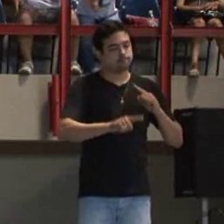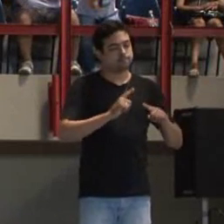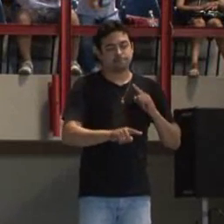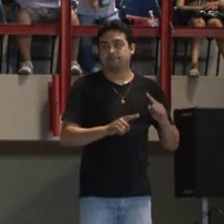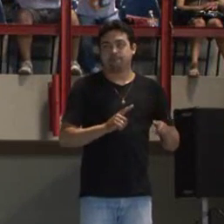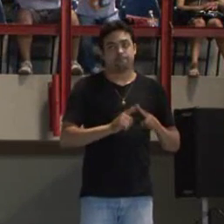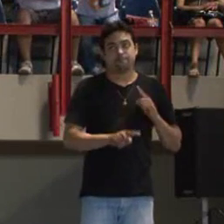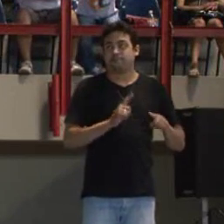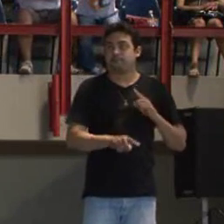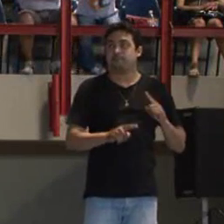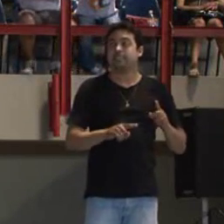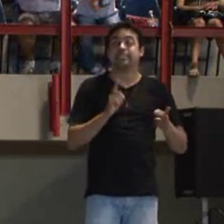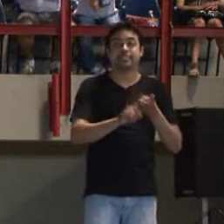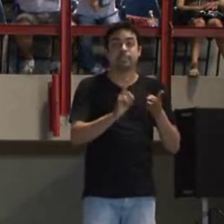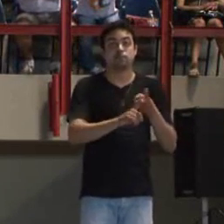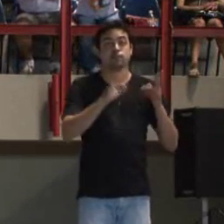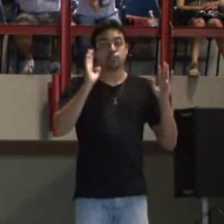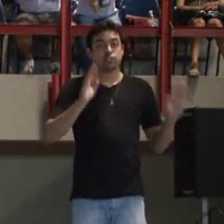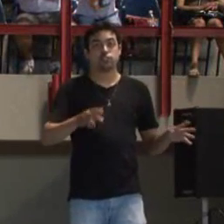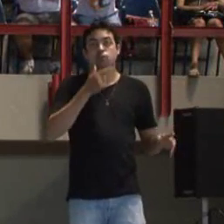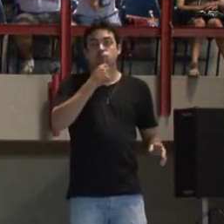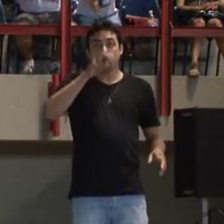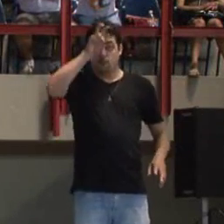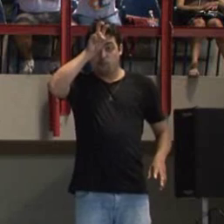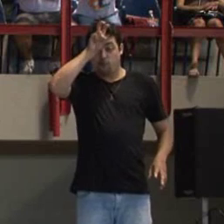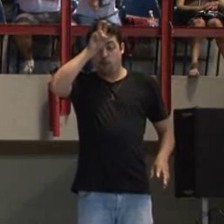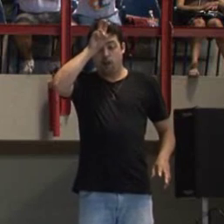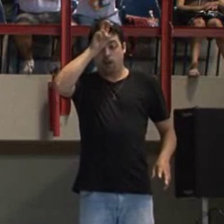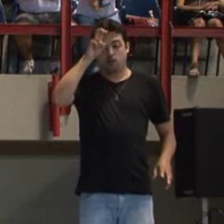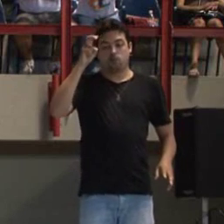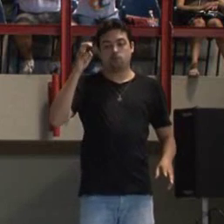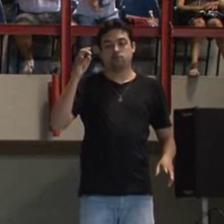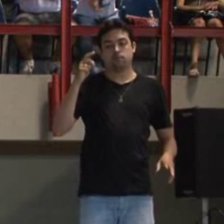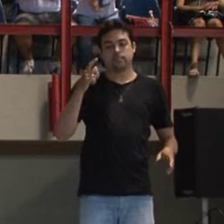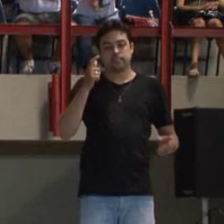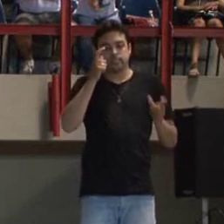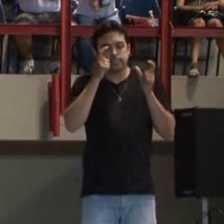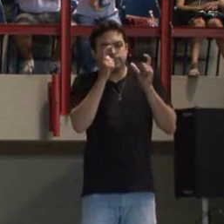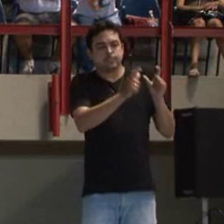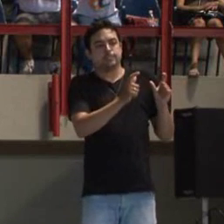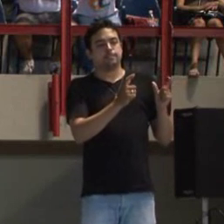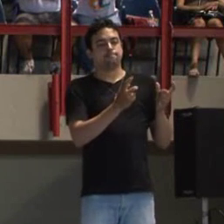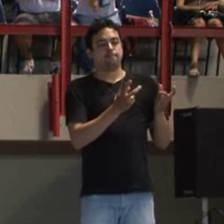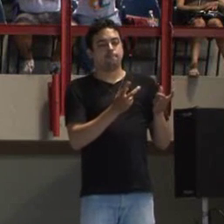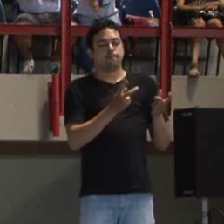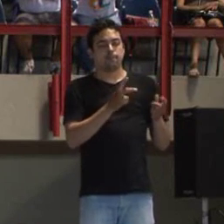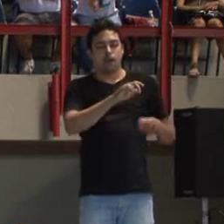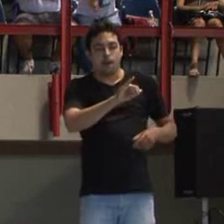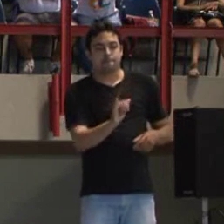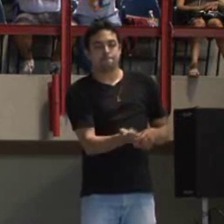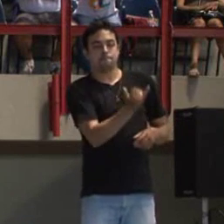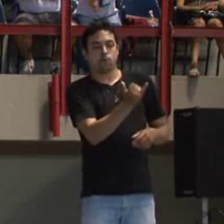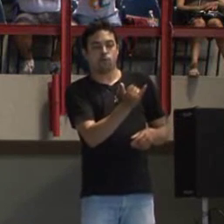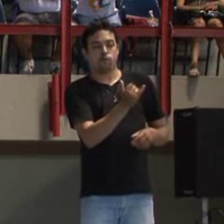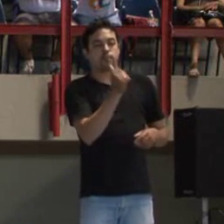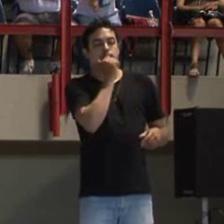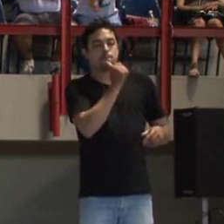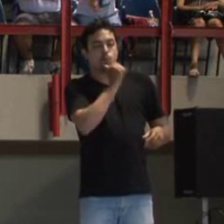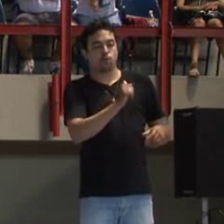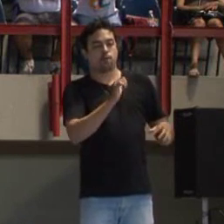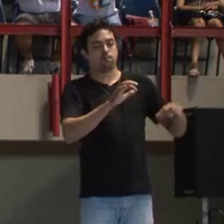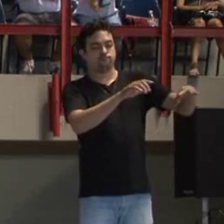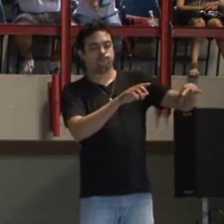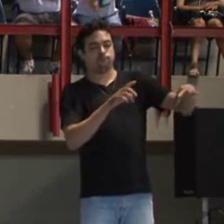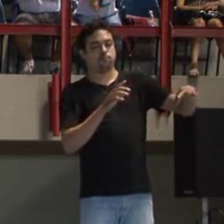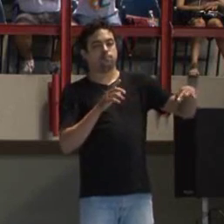Não pode. Para tu ter noção, o faraó, para não ter nem perigo de cair em tentação de mexer com a virilha de uma mulher que